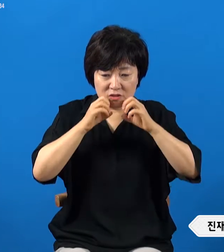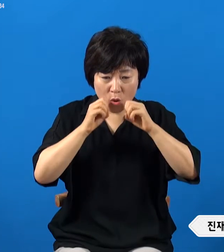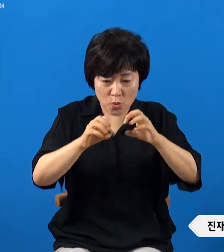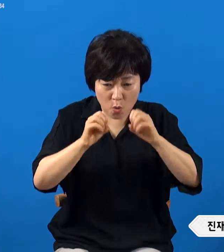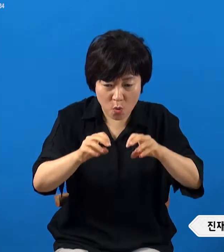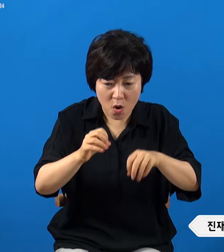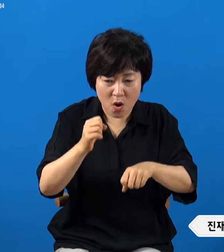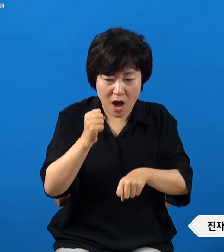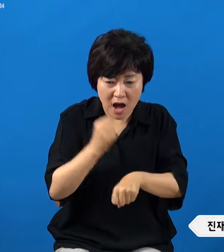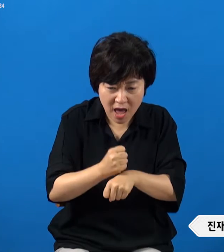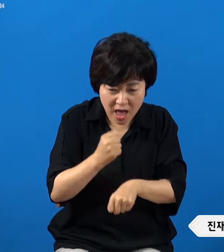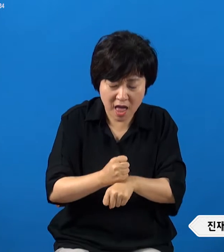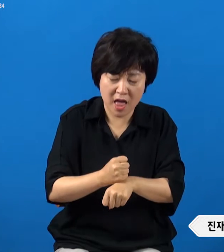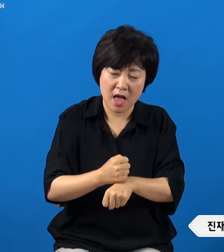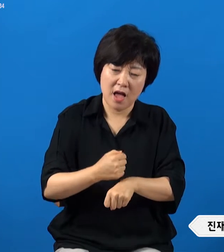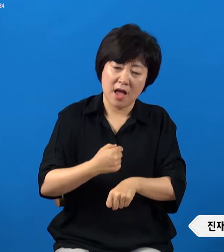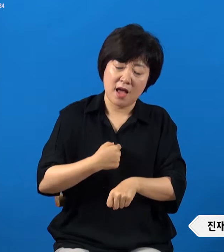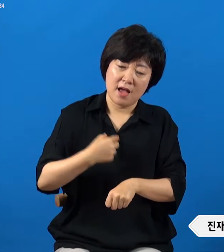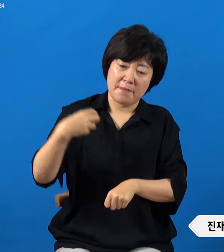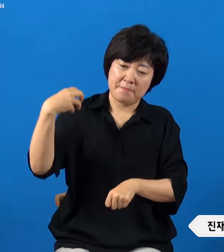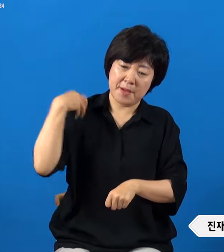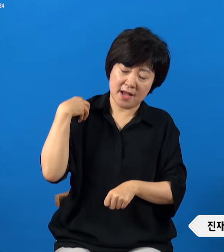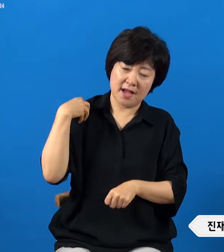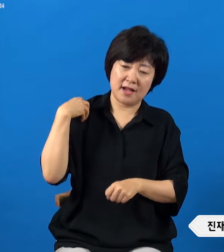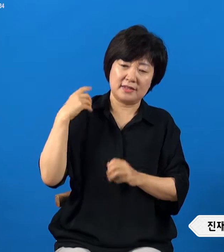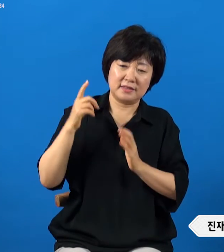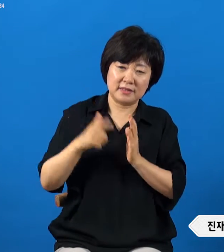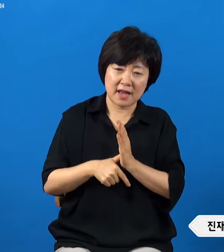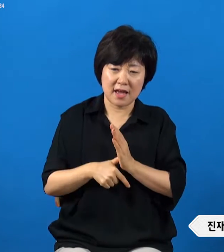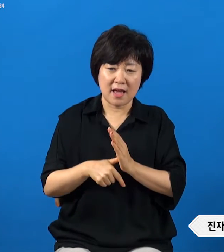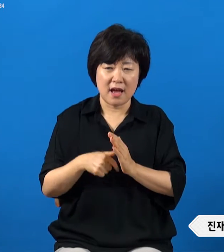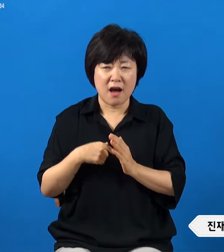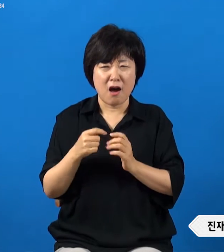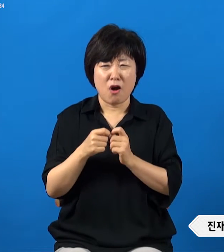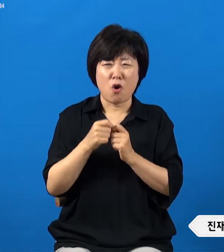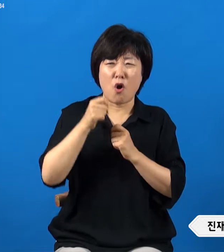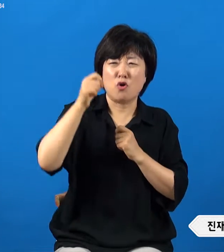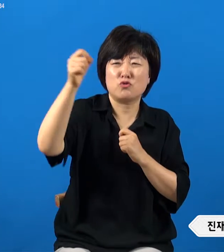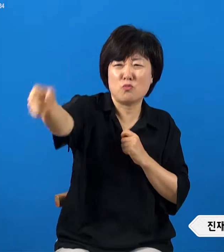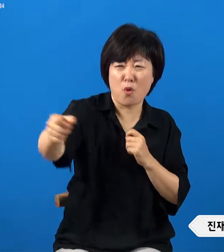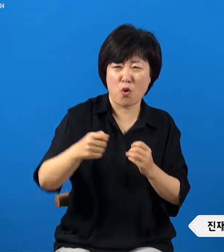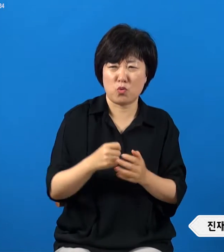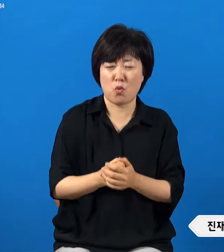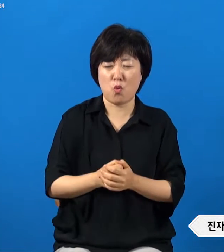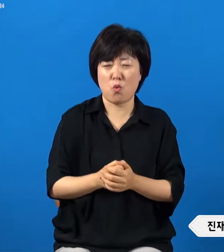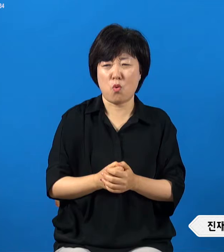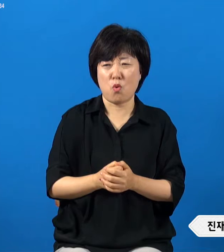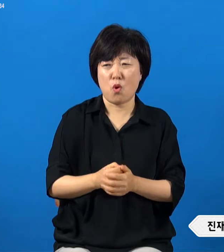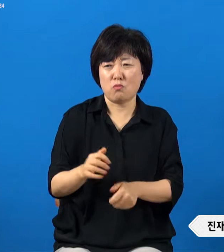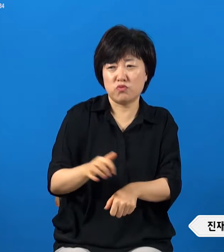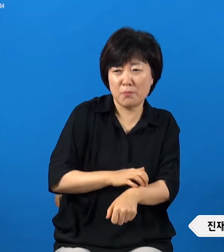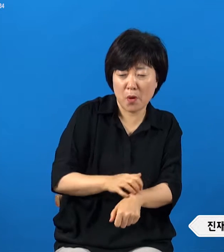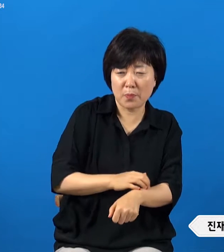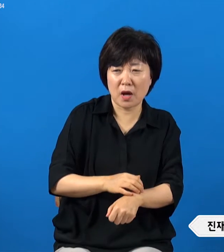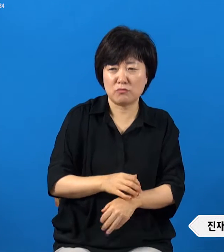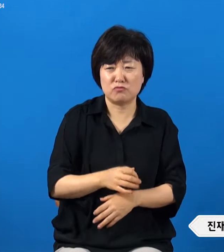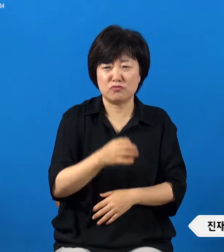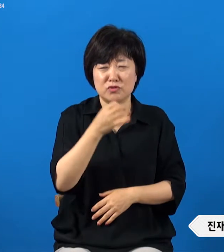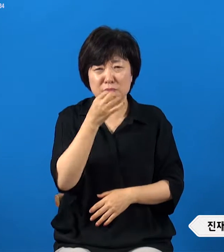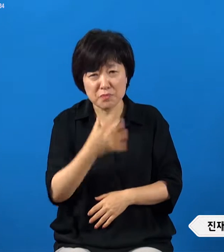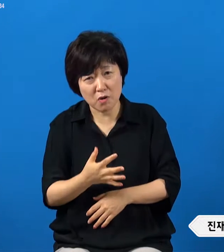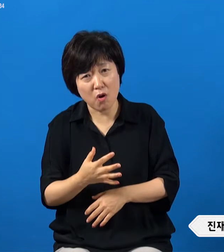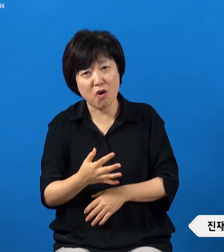때 막연하고 거리가 멀고 우리가 힘들어하고 꺼려하는 것들이